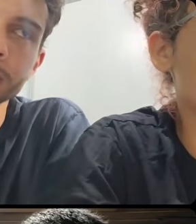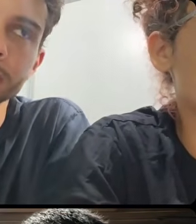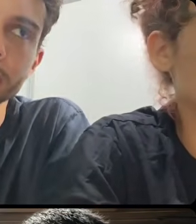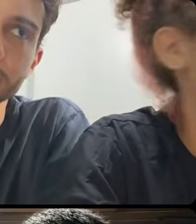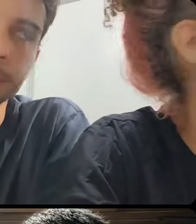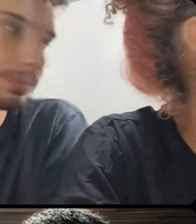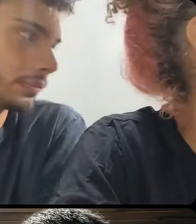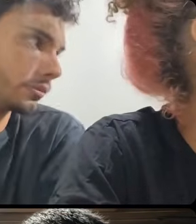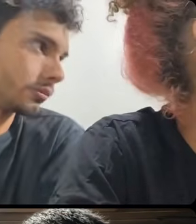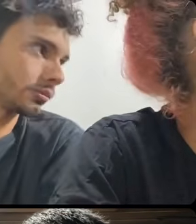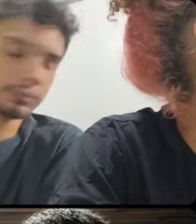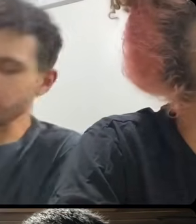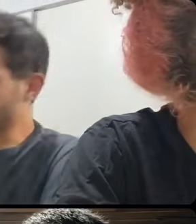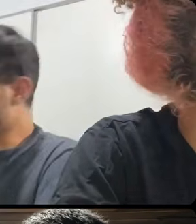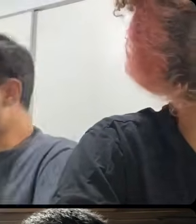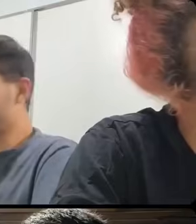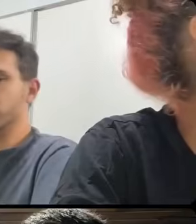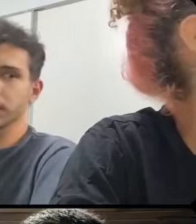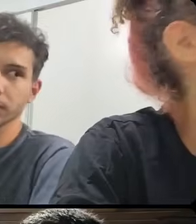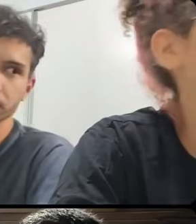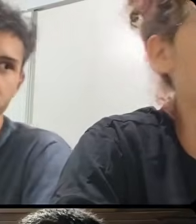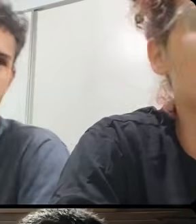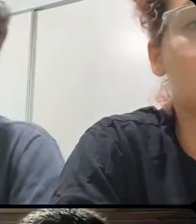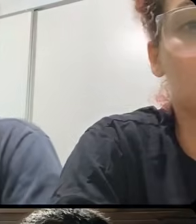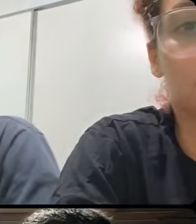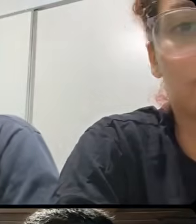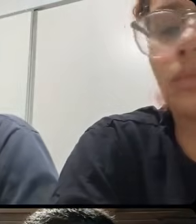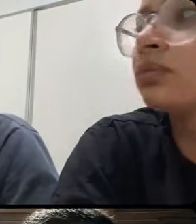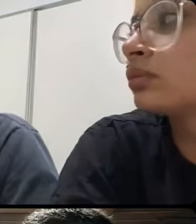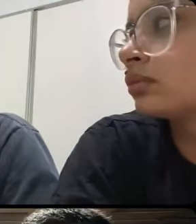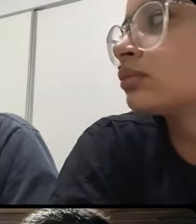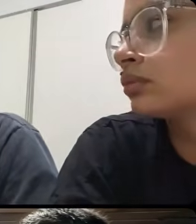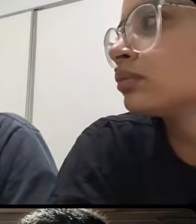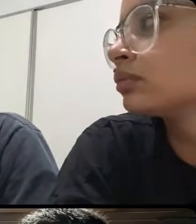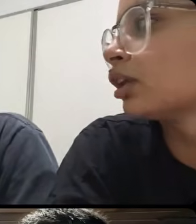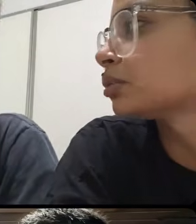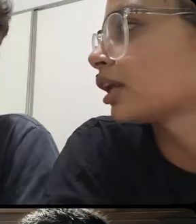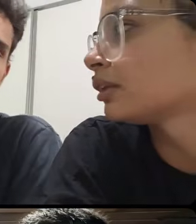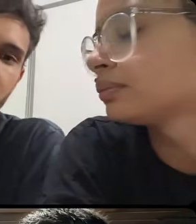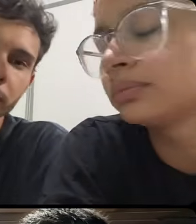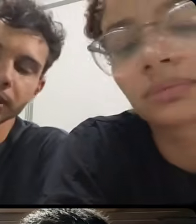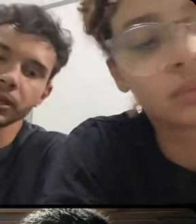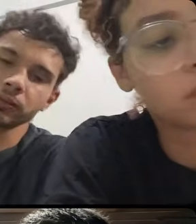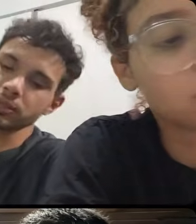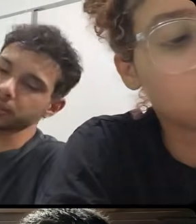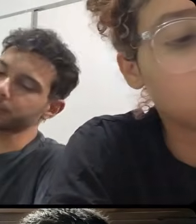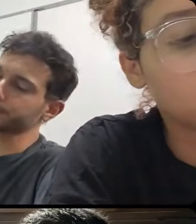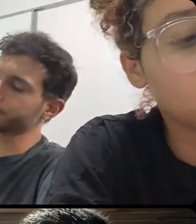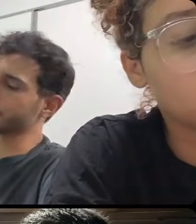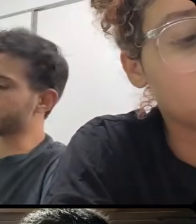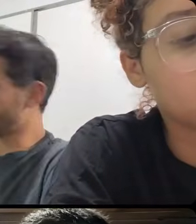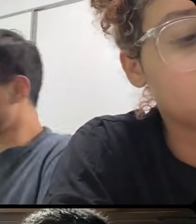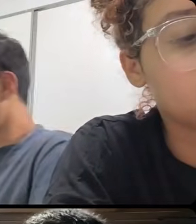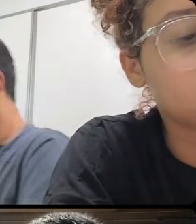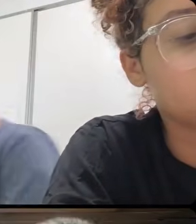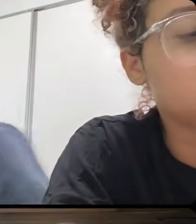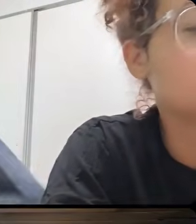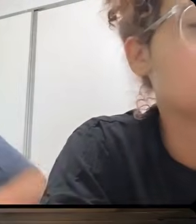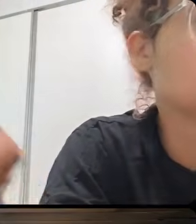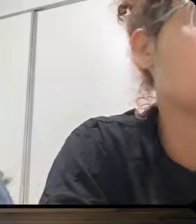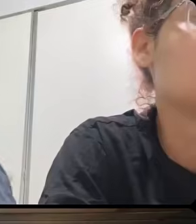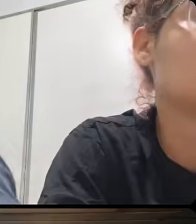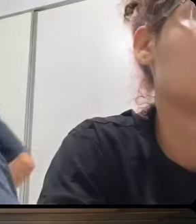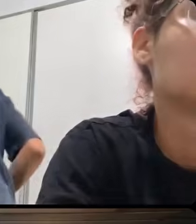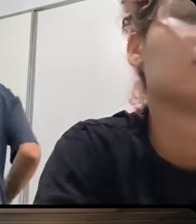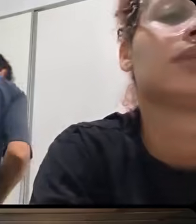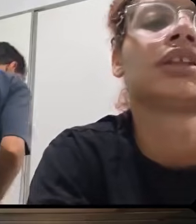é uma forma de evangelizar. Né? Posso Que pegar? bem. Pode falar? Vou pegar um exemplo rapidinho. Pode.